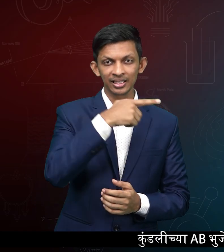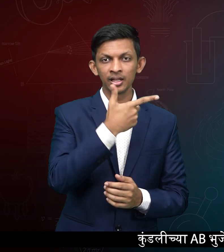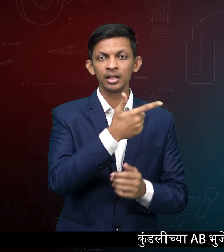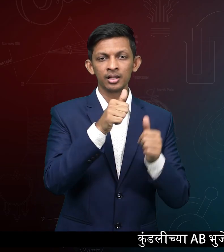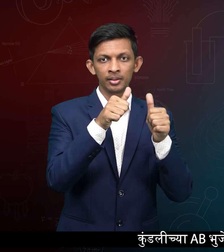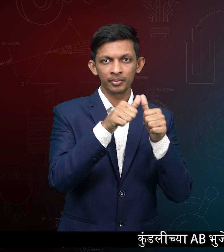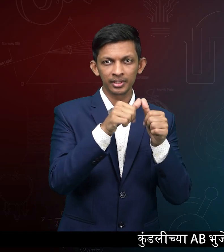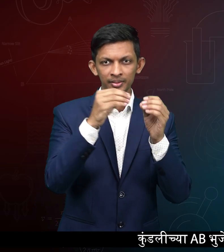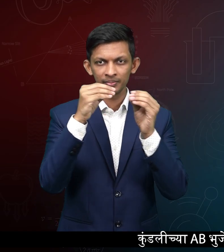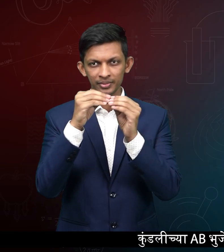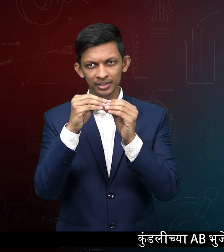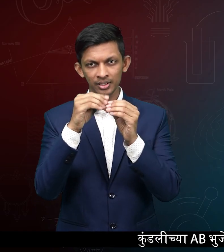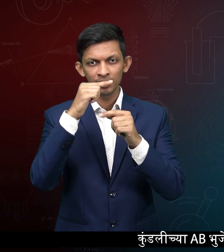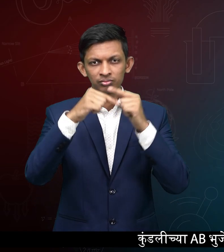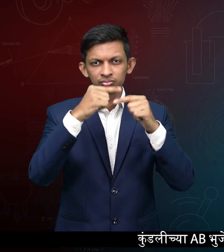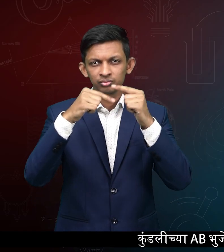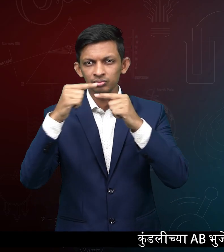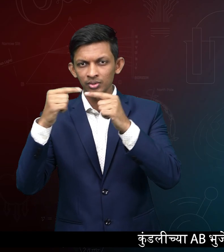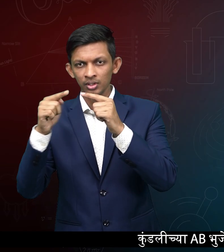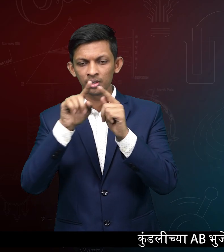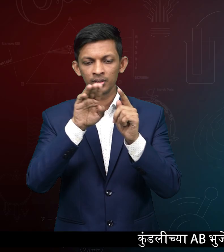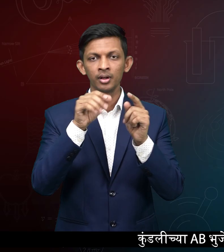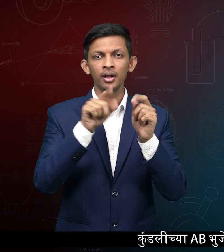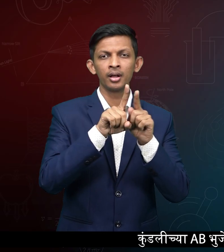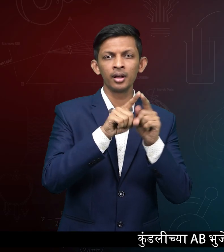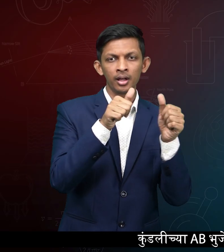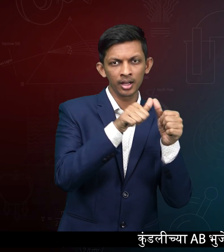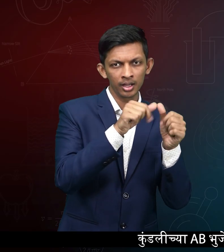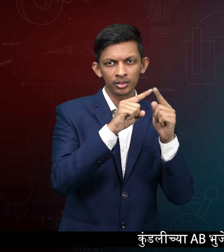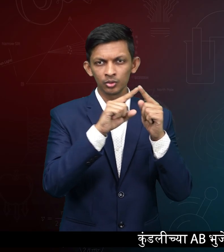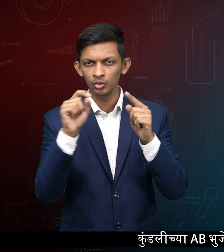कुंडलीच्या AB भुजेमधील प्रवाह A ते B या दिशेने वाहतो.